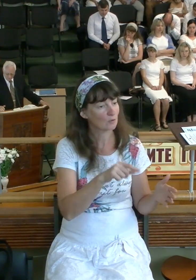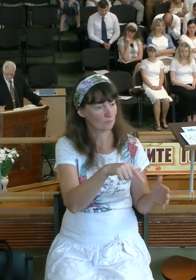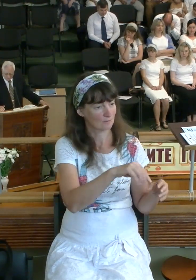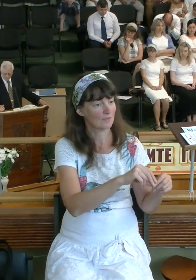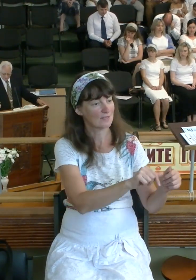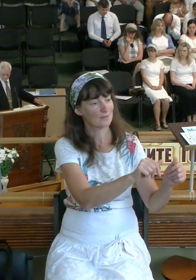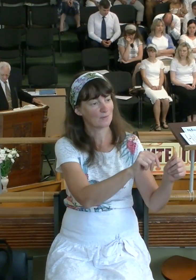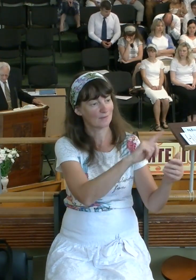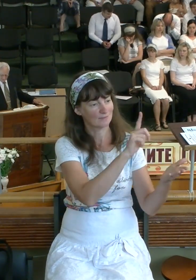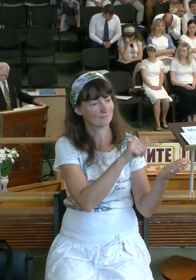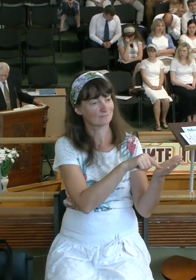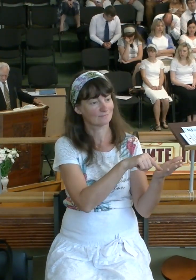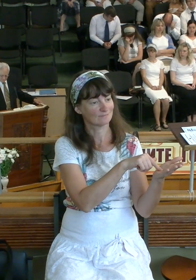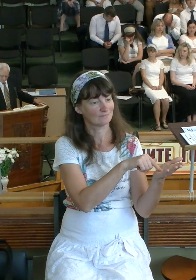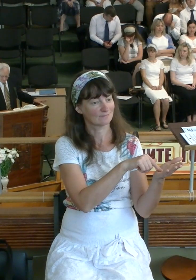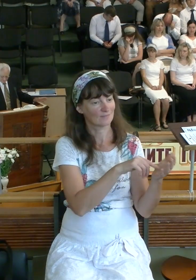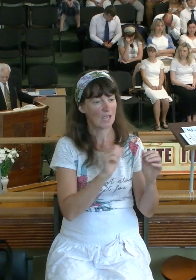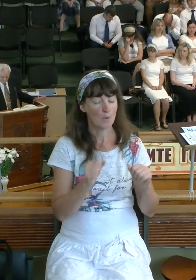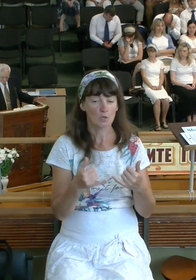стоит сегодня,